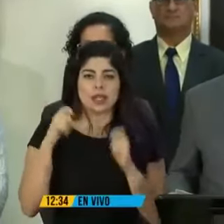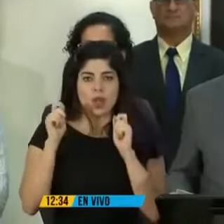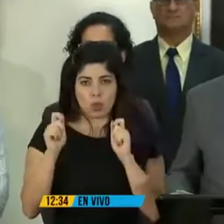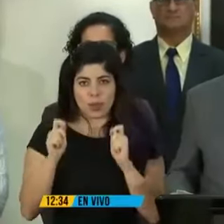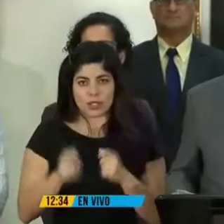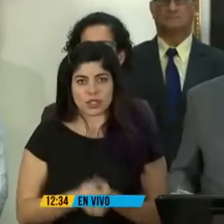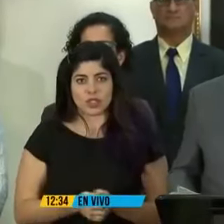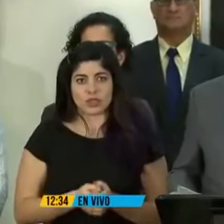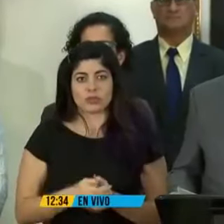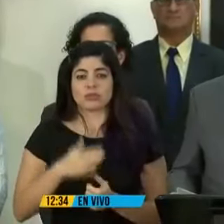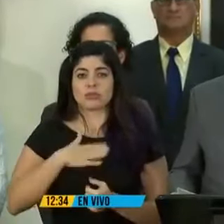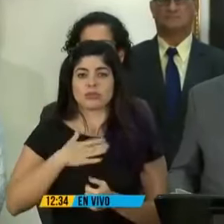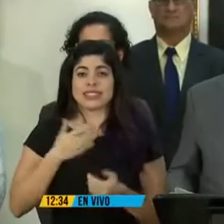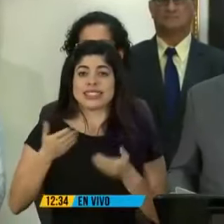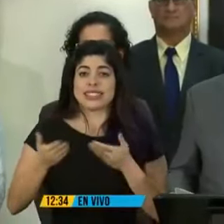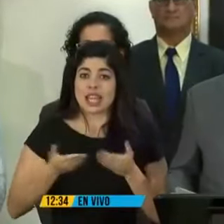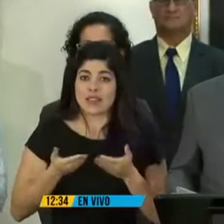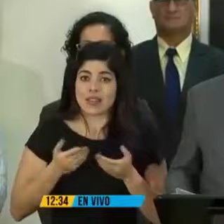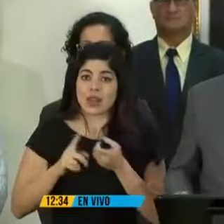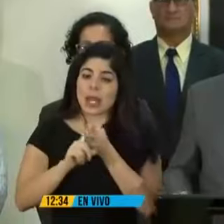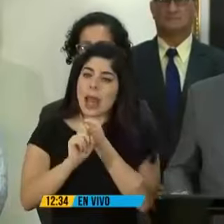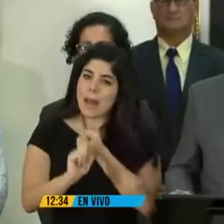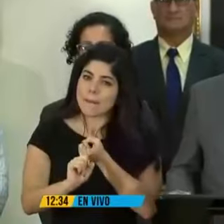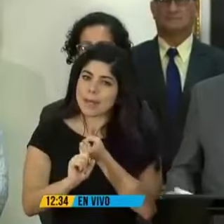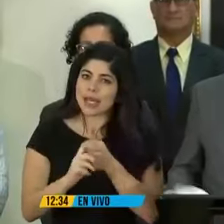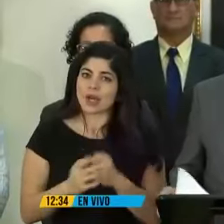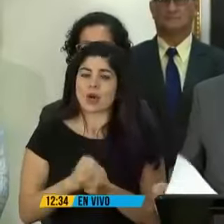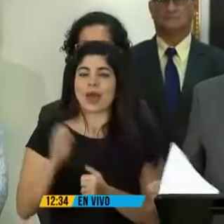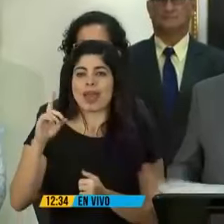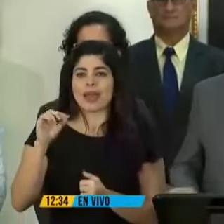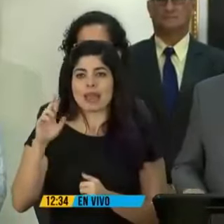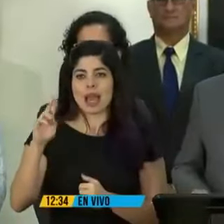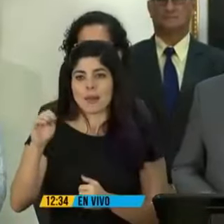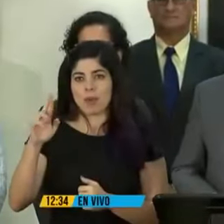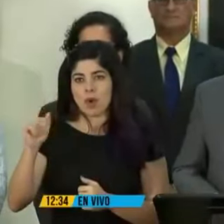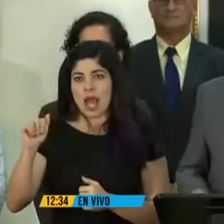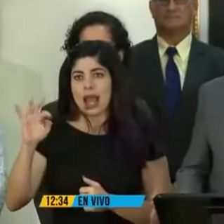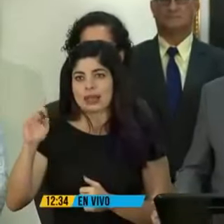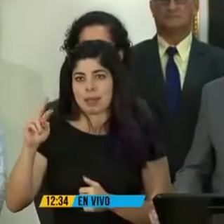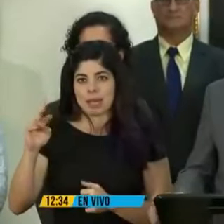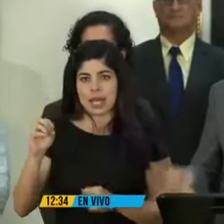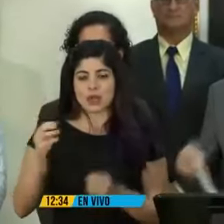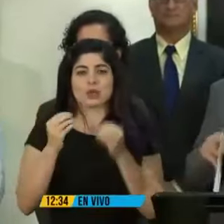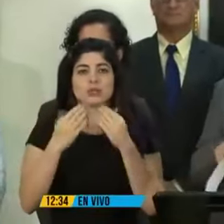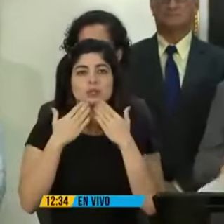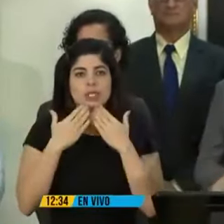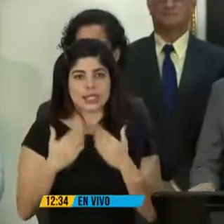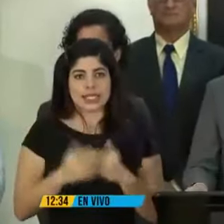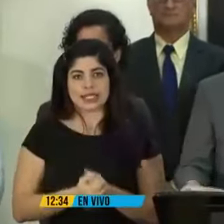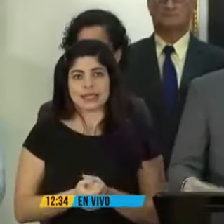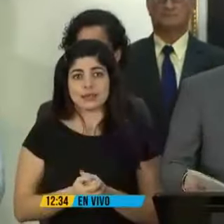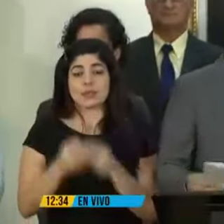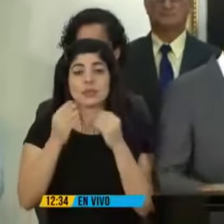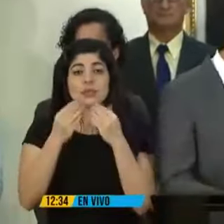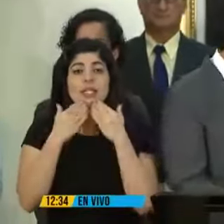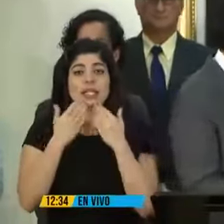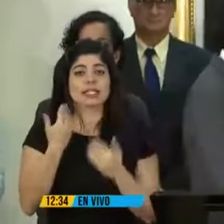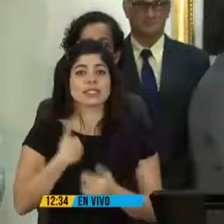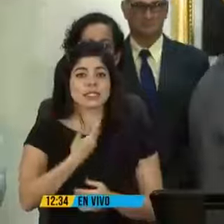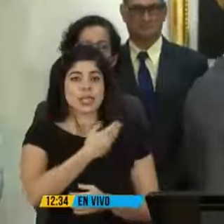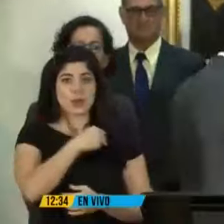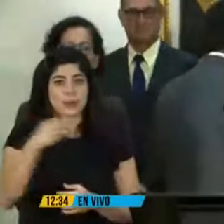Educación. Servidor y amigo, Edgar Mora Altamirano. Muchas gracias. Muchísimas gracias, señor